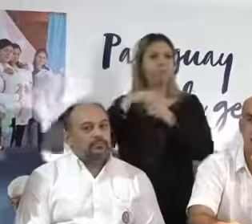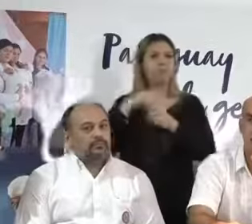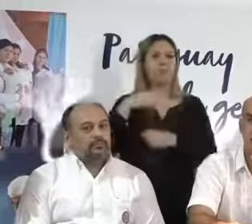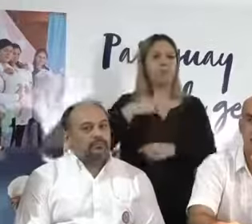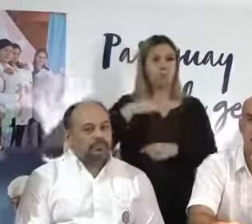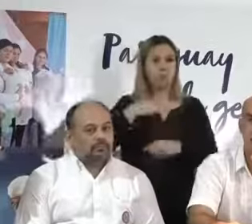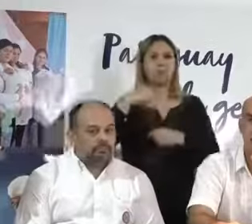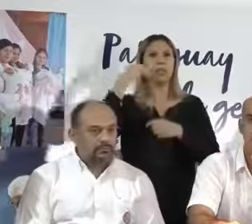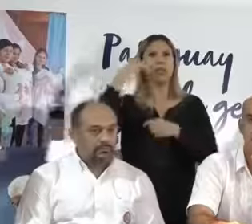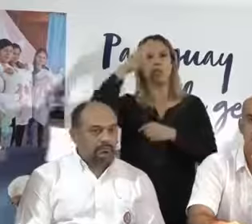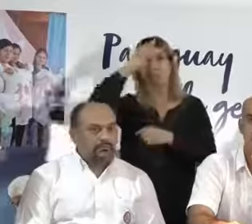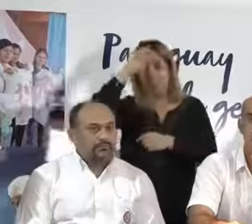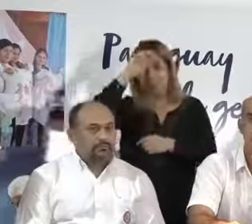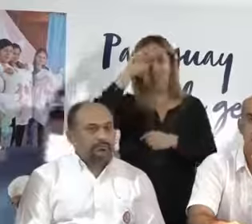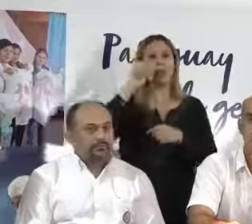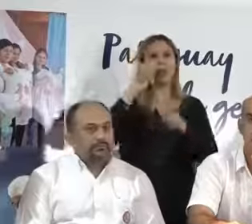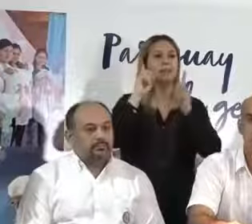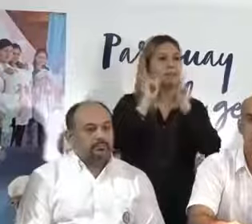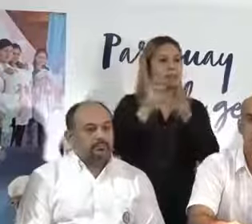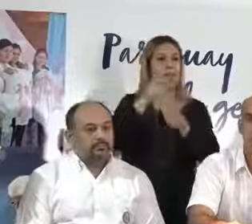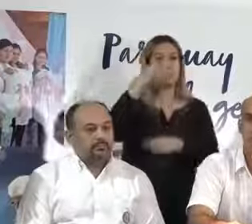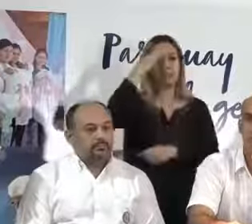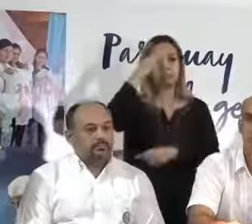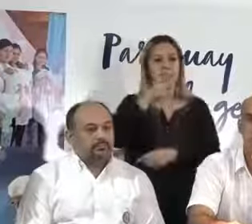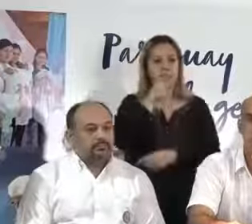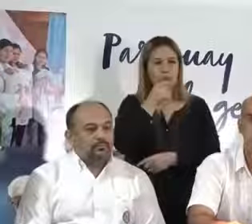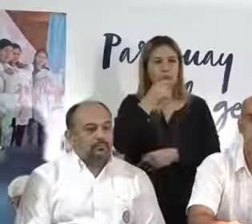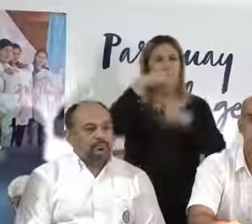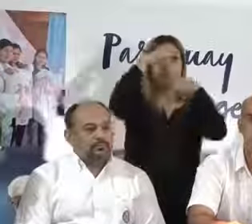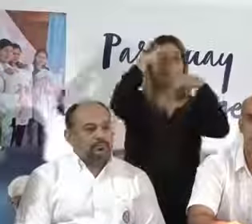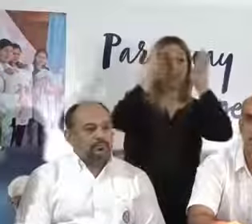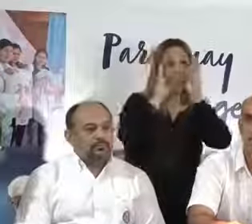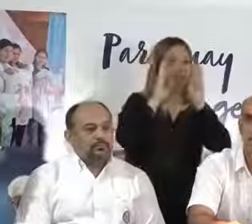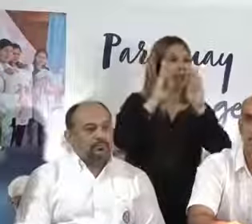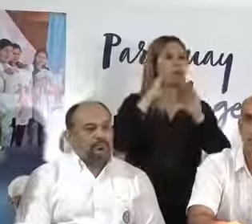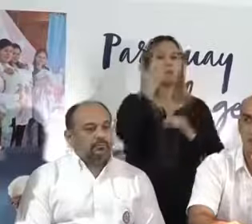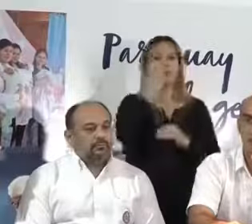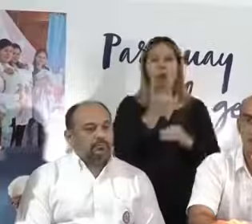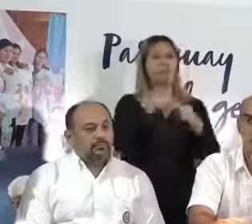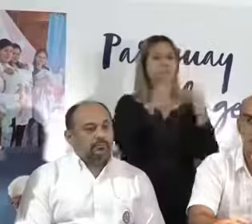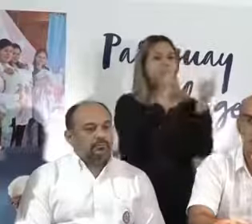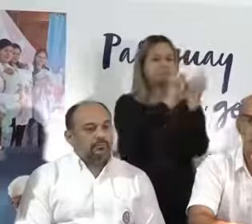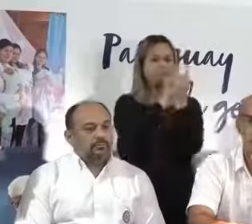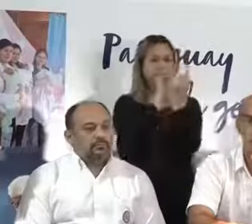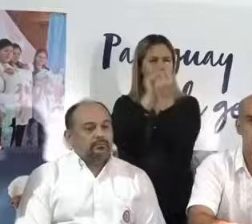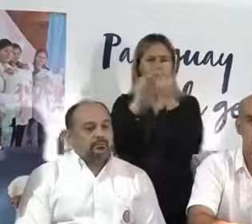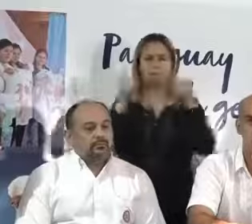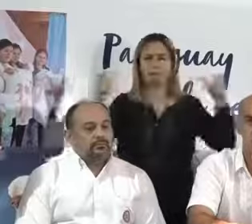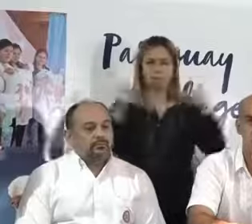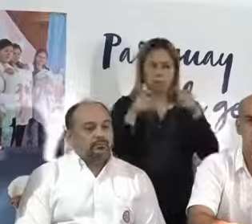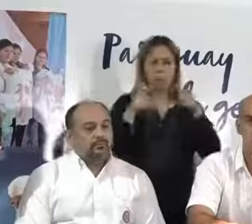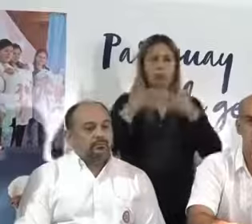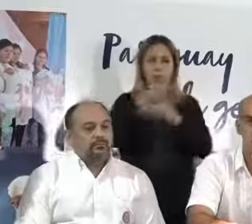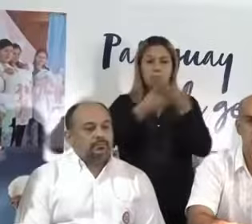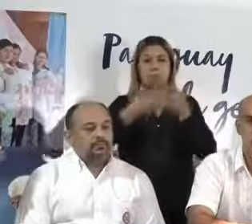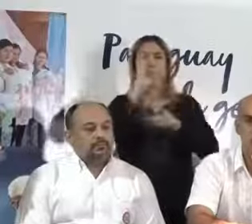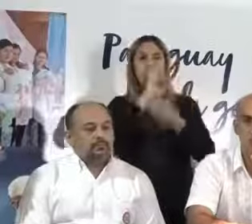militar, hospital de policía, también el sector privado, con todos ellos me he reunido de manera colectiva o